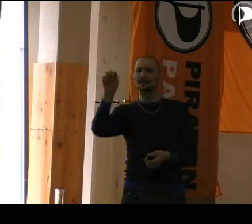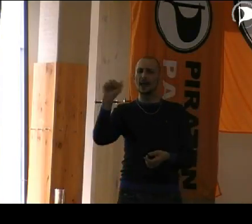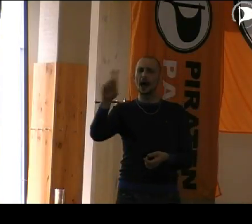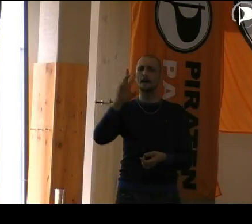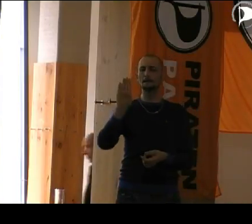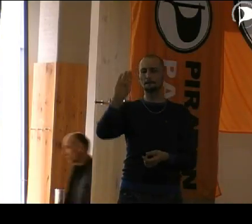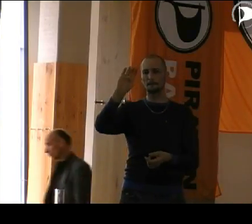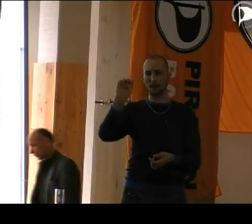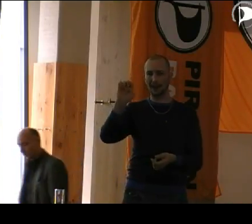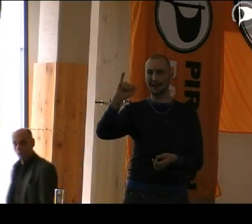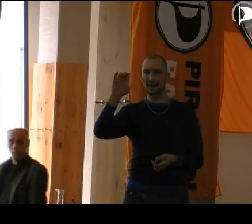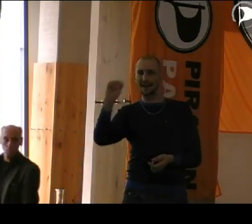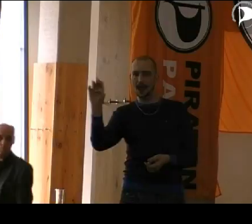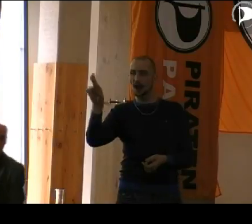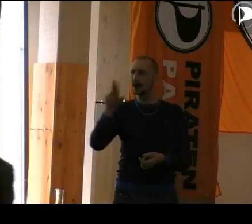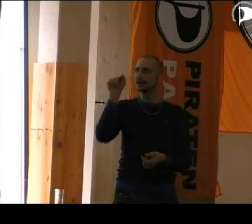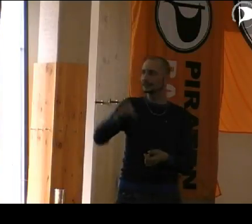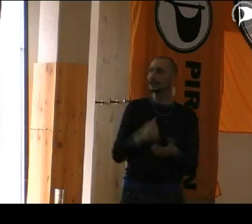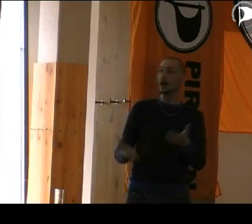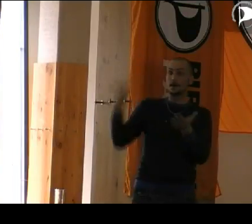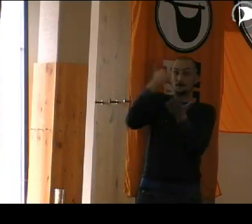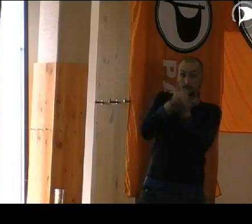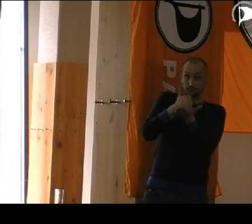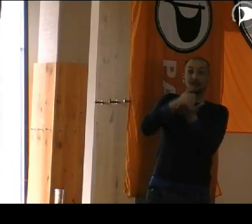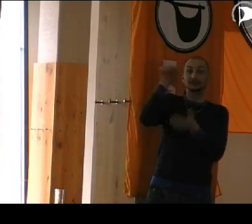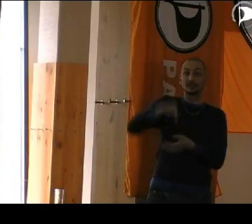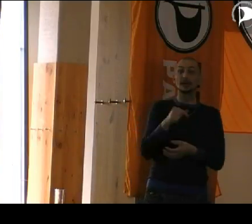ganz zeichens vorsitzender der piratenpartei bayern